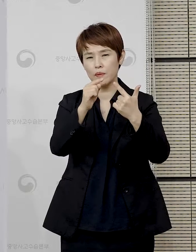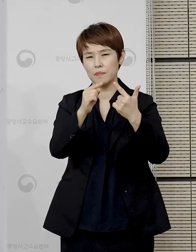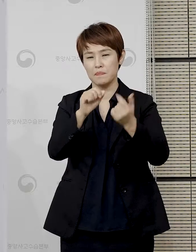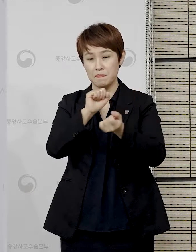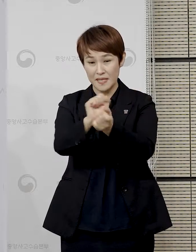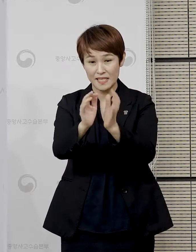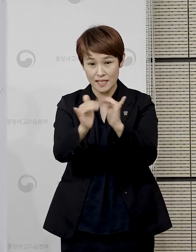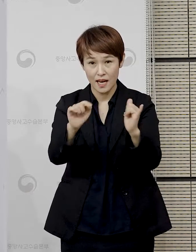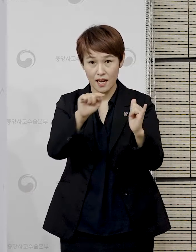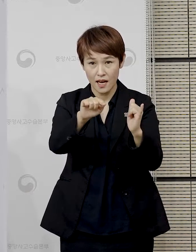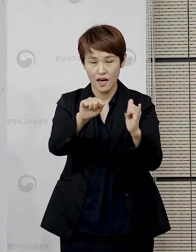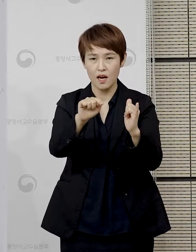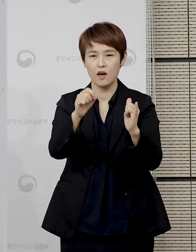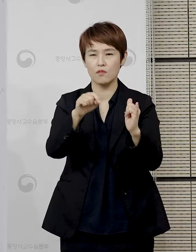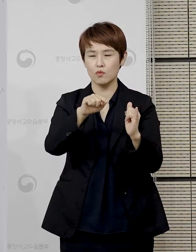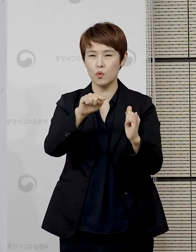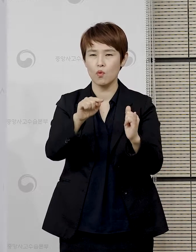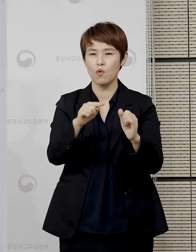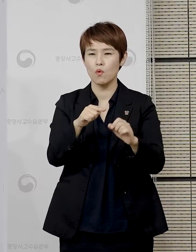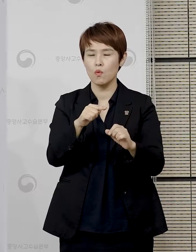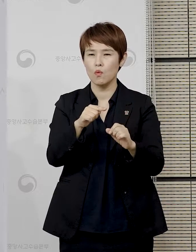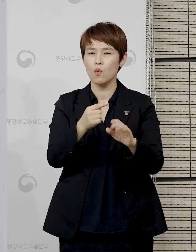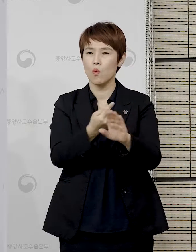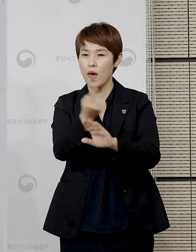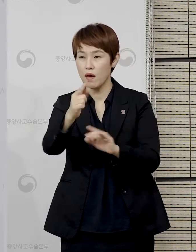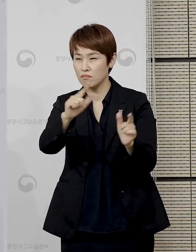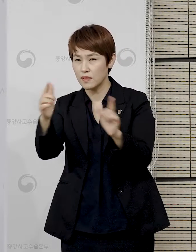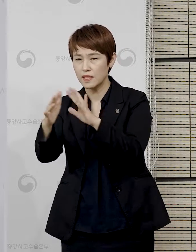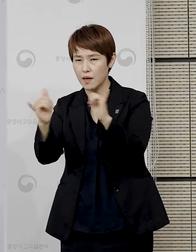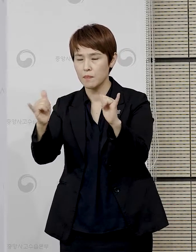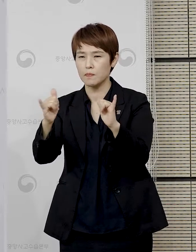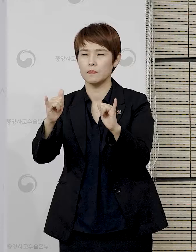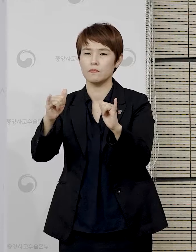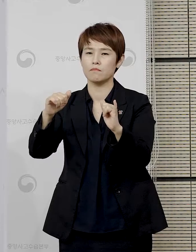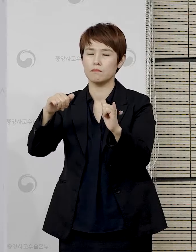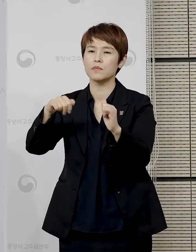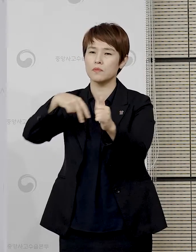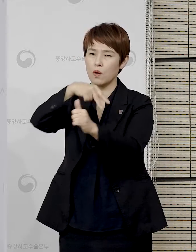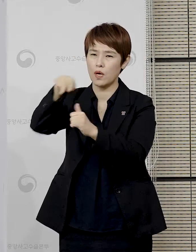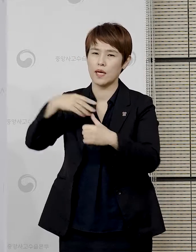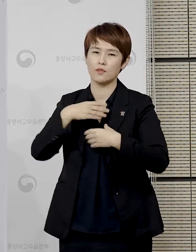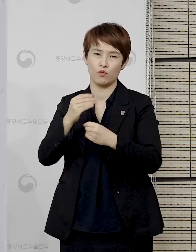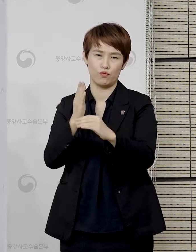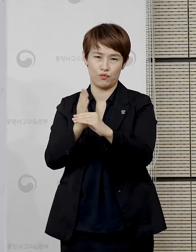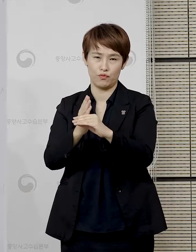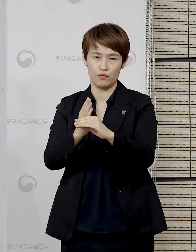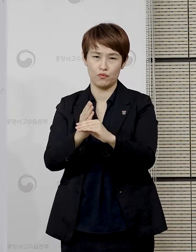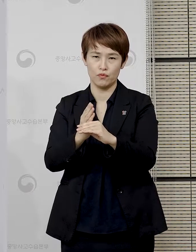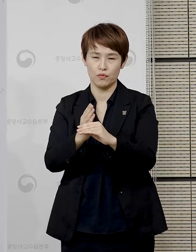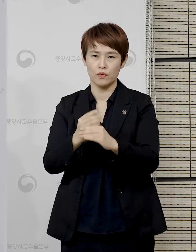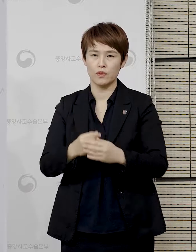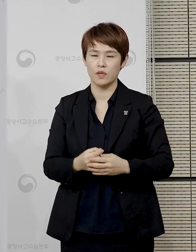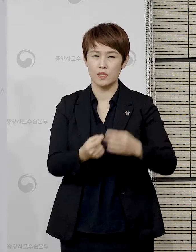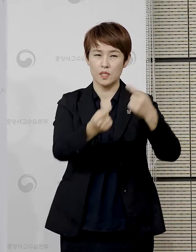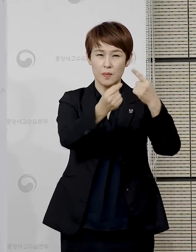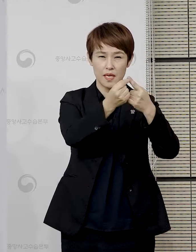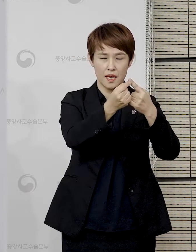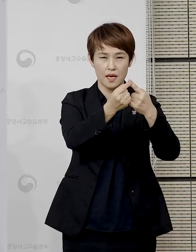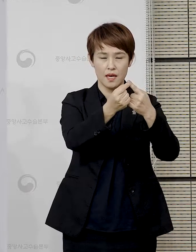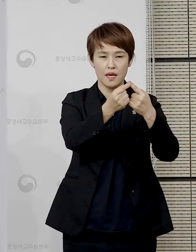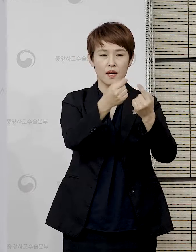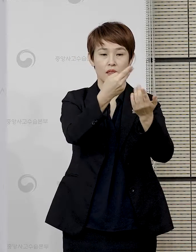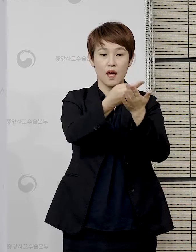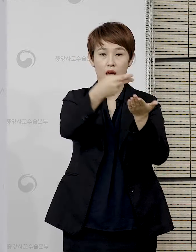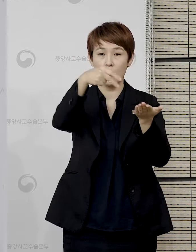포함해서 확진자 모두의 의학적인 상태가 안정적인 편이며 첫 번째